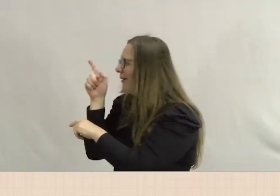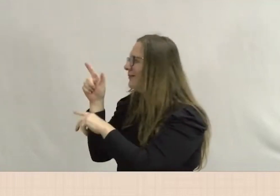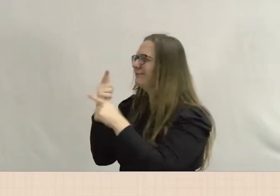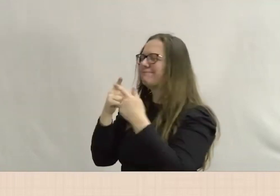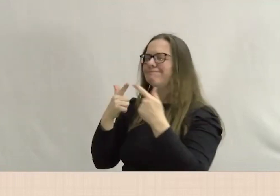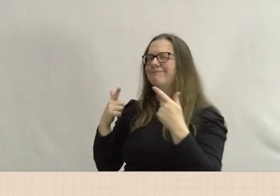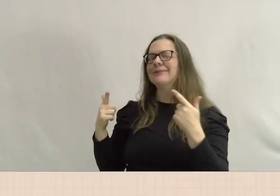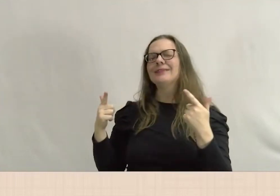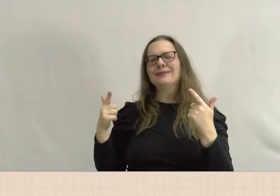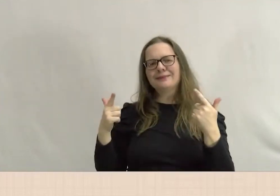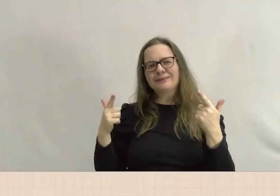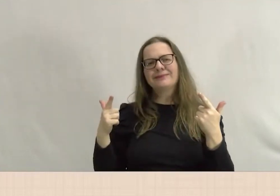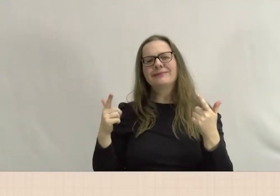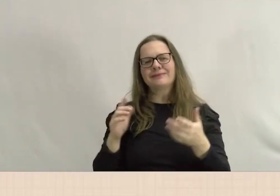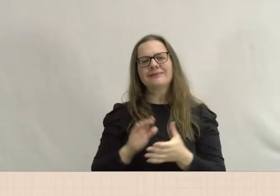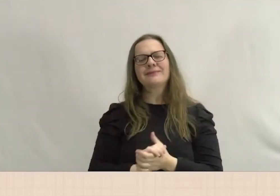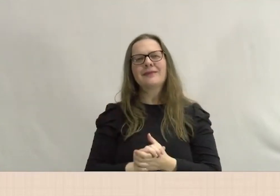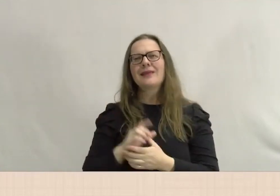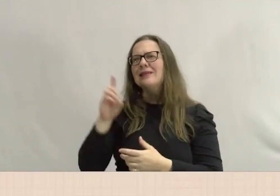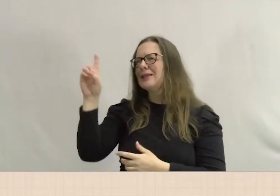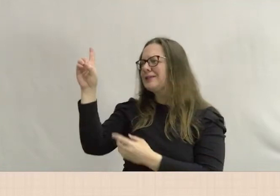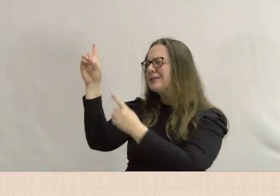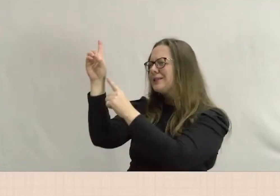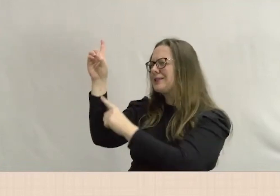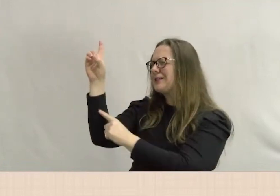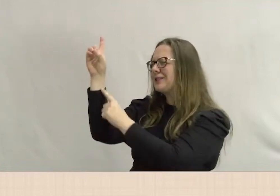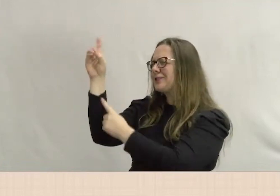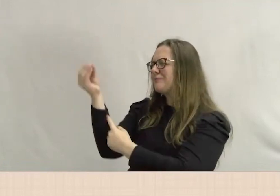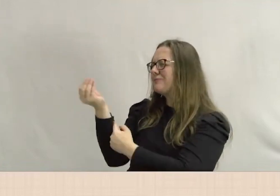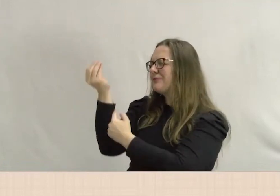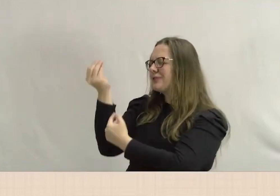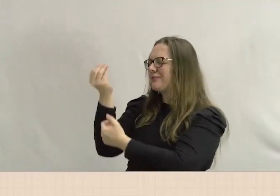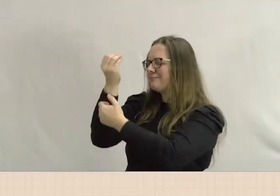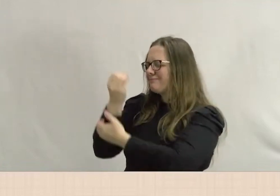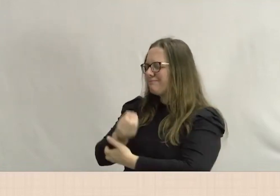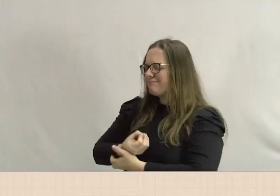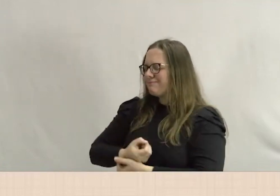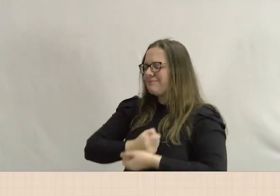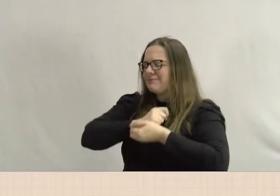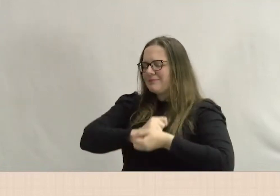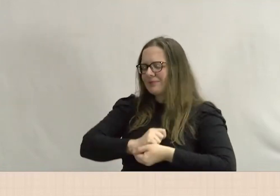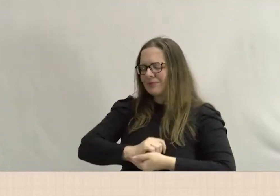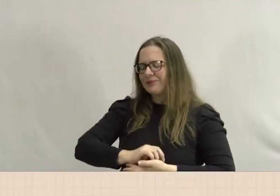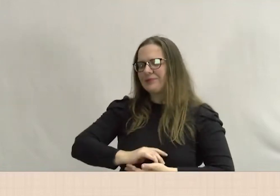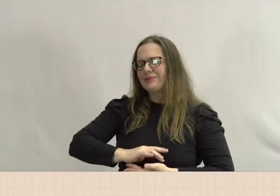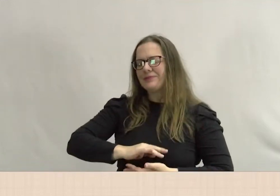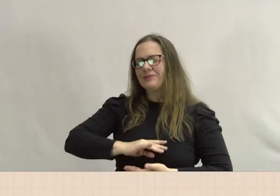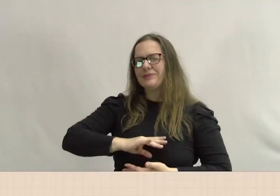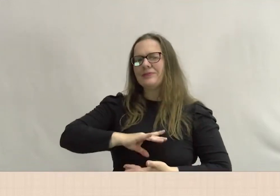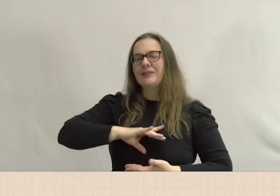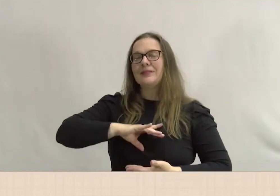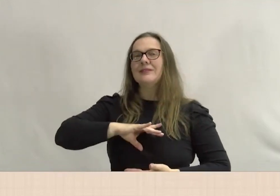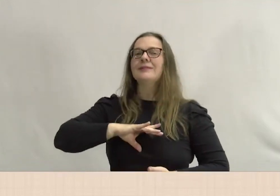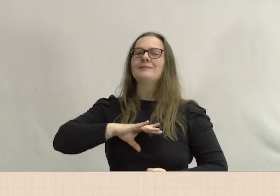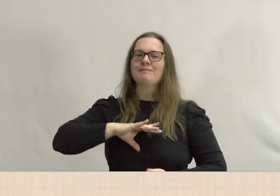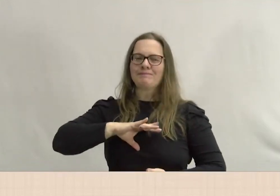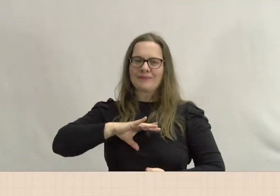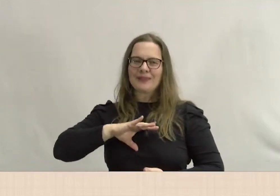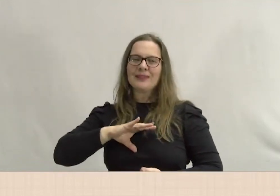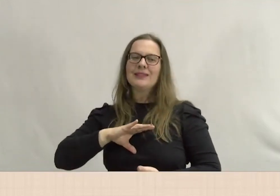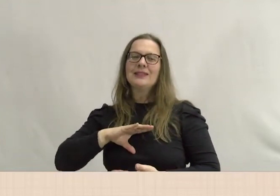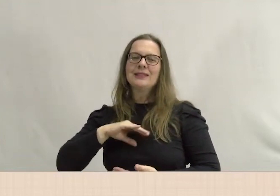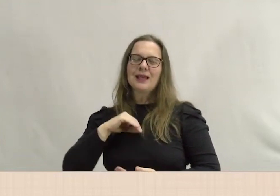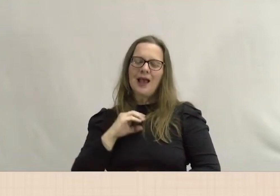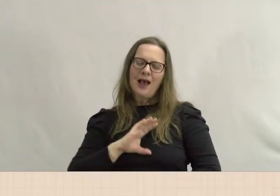Ele deseja nos suprir com a sua vida e nos enchendo com a sua realidade de amor.